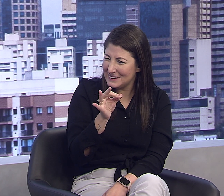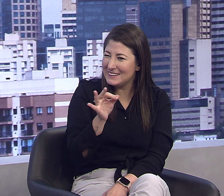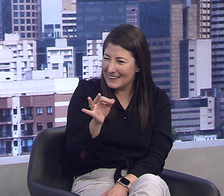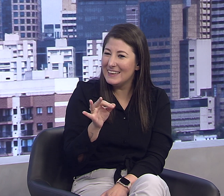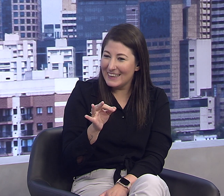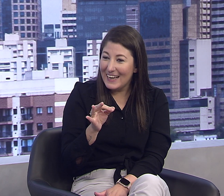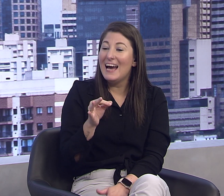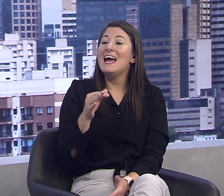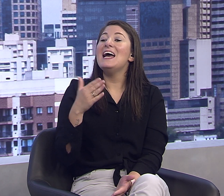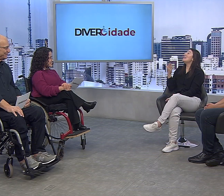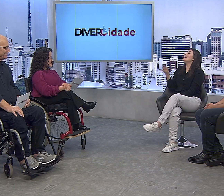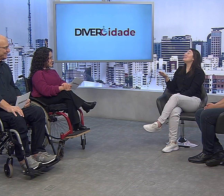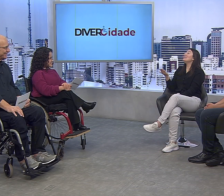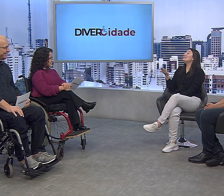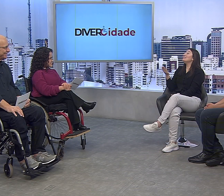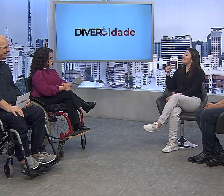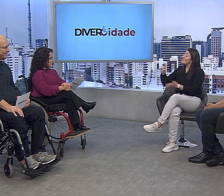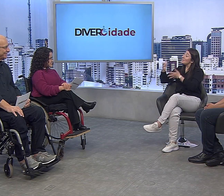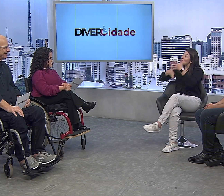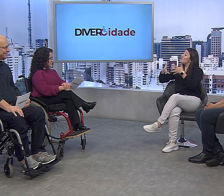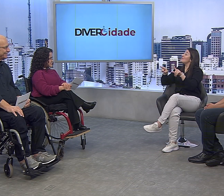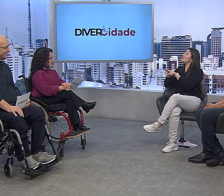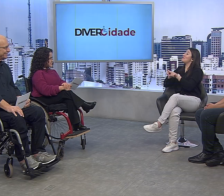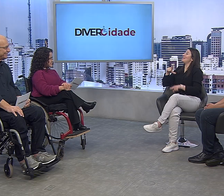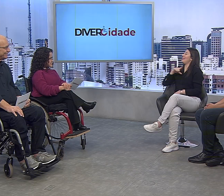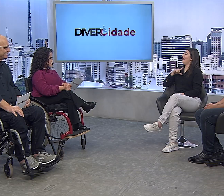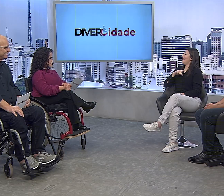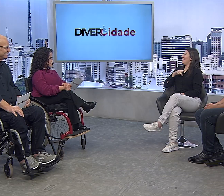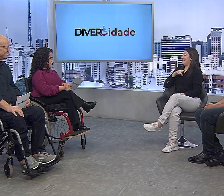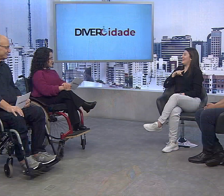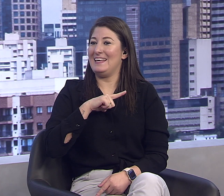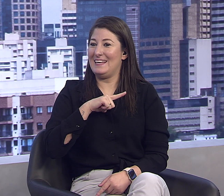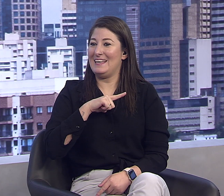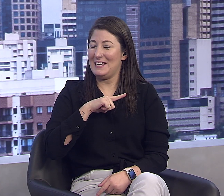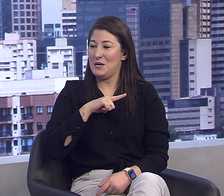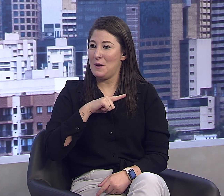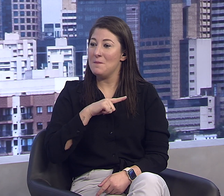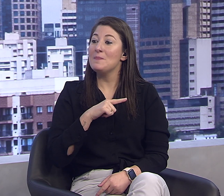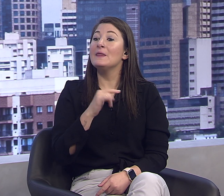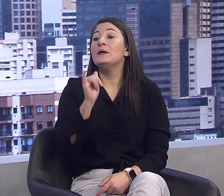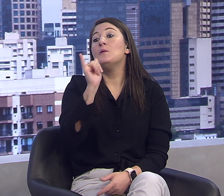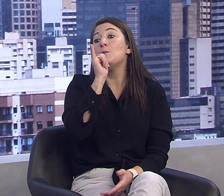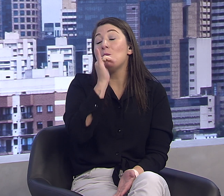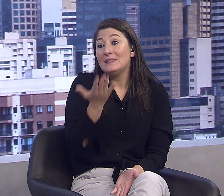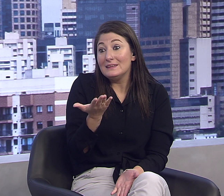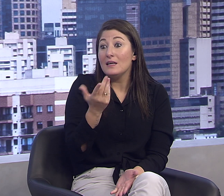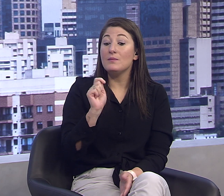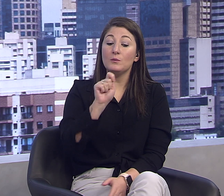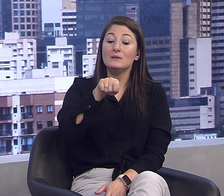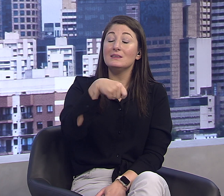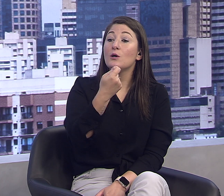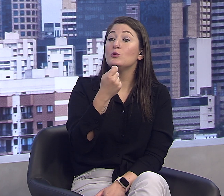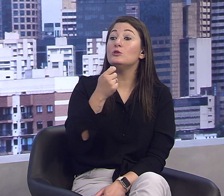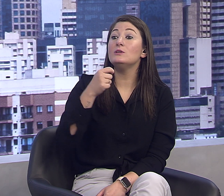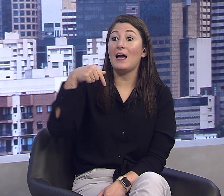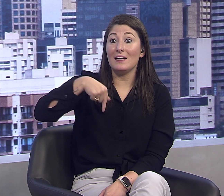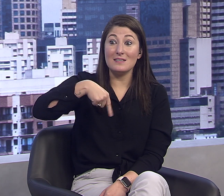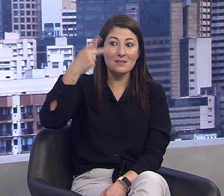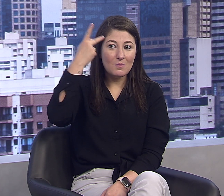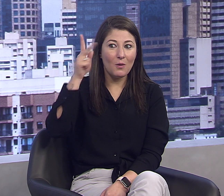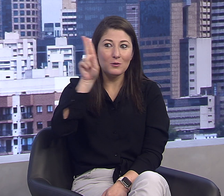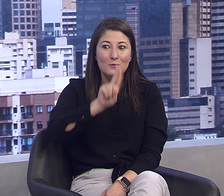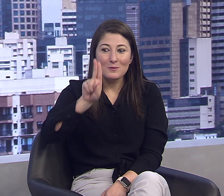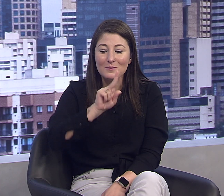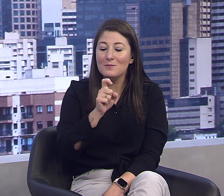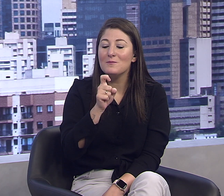né? Isso. E em Libras, a gente também tem essas variações. Então, por